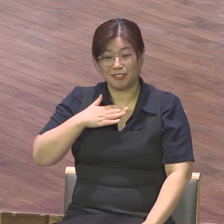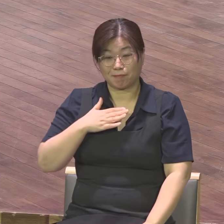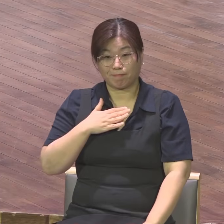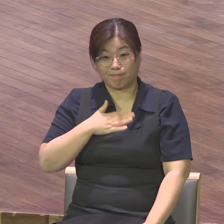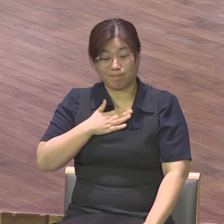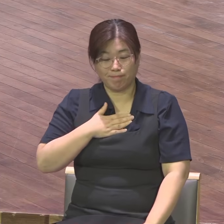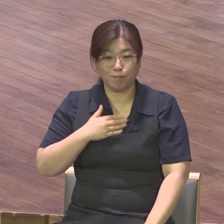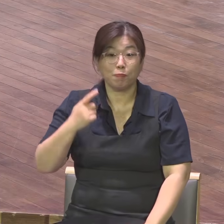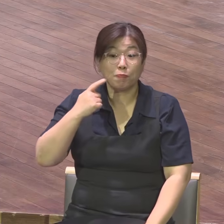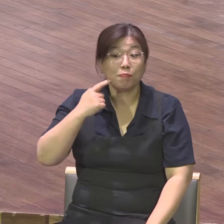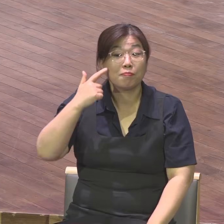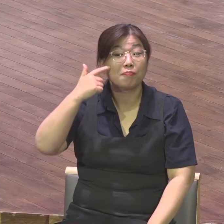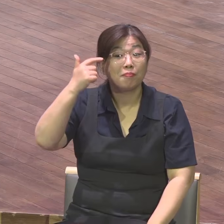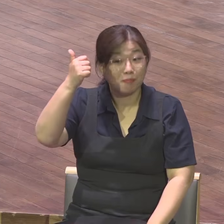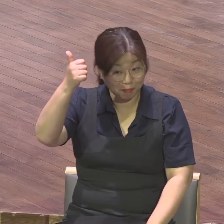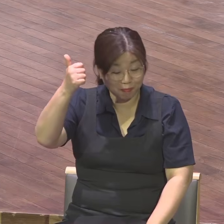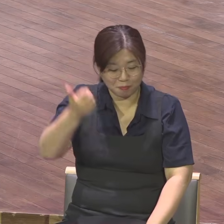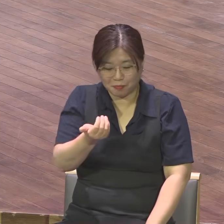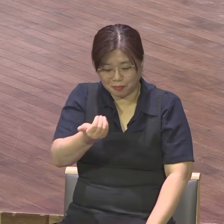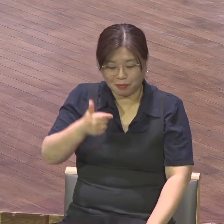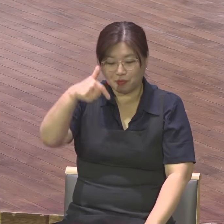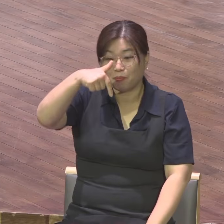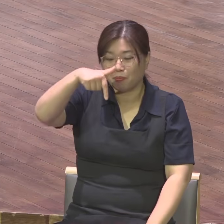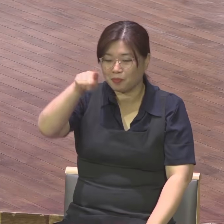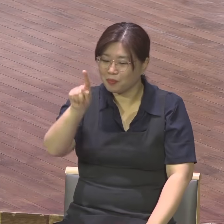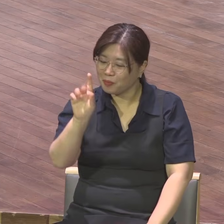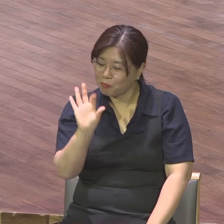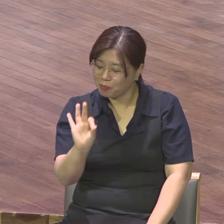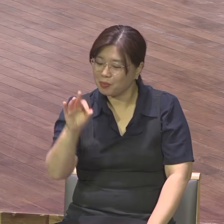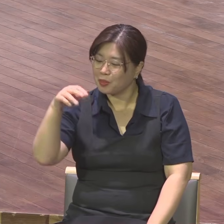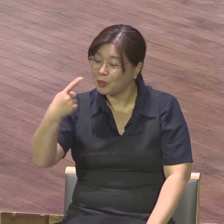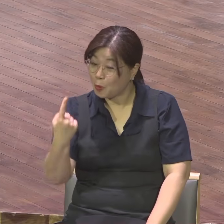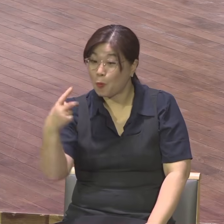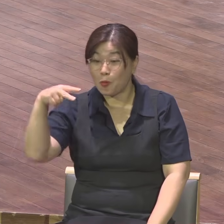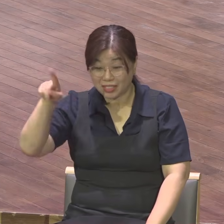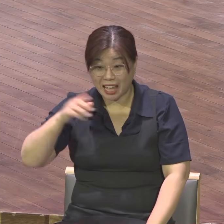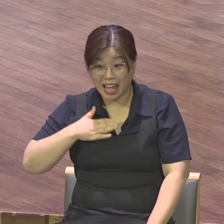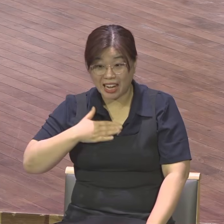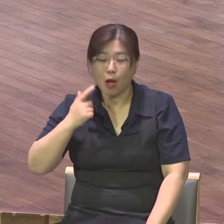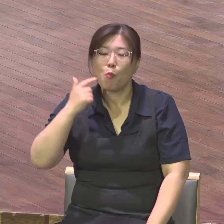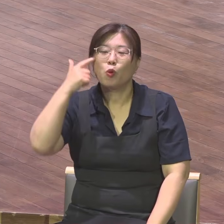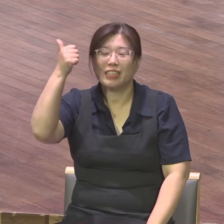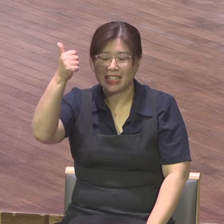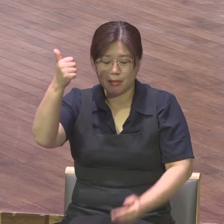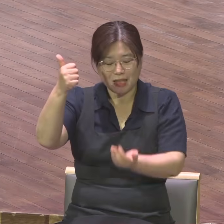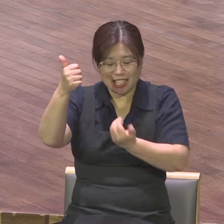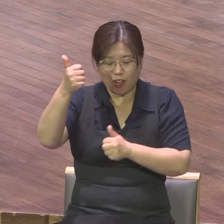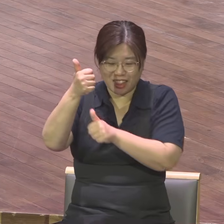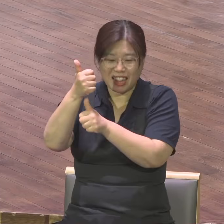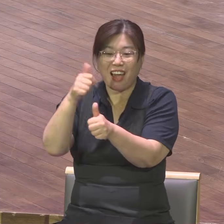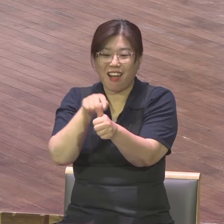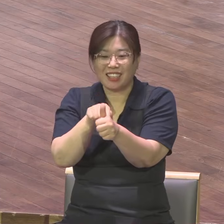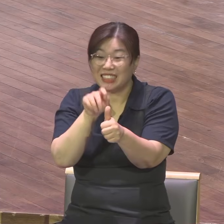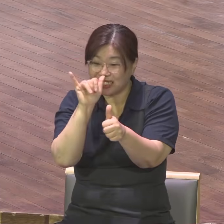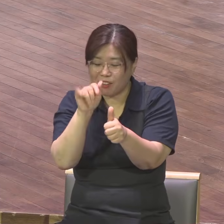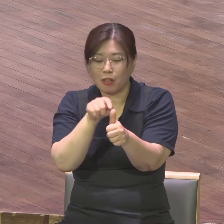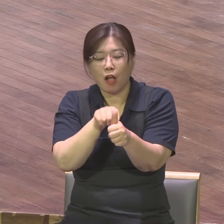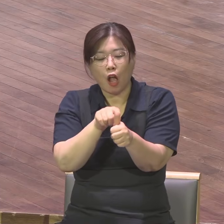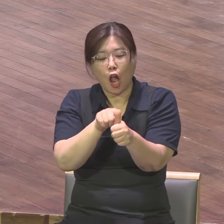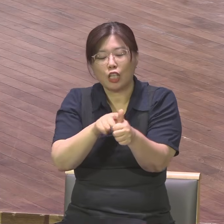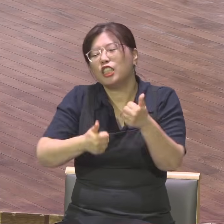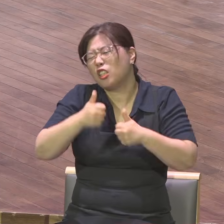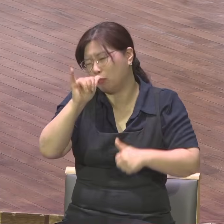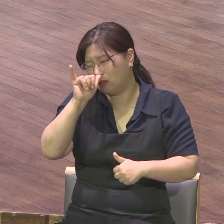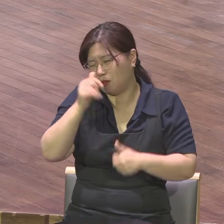이상 떨어져요. 그런데 개척을 했는데 아니 전도사가 개척을 했는데 그 강도사 시험자 떨어지면 어찌 돼요? 창피하게